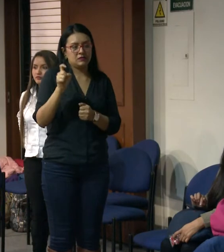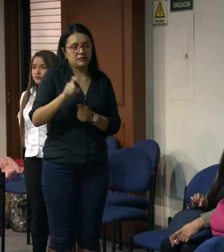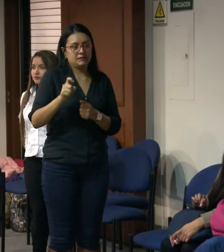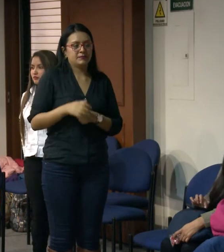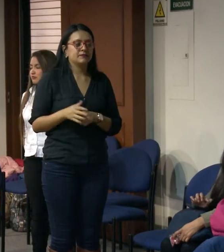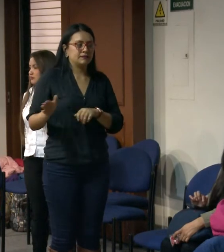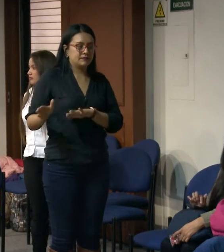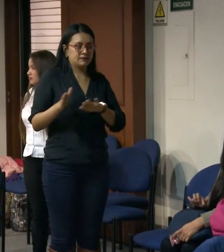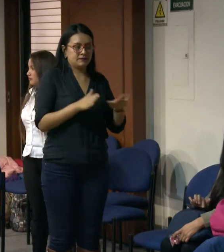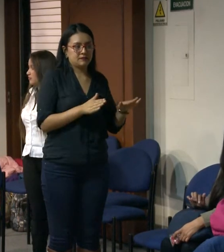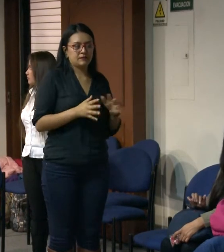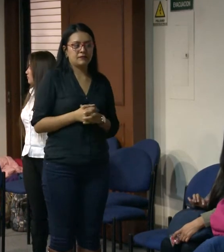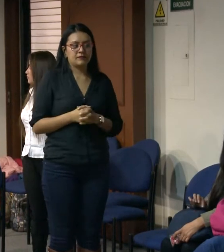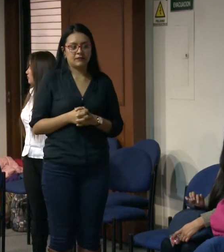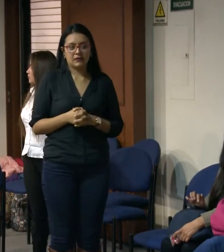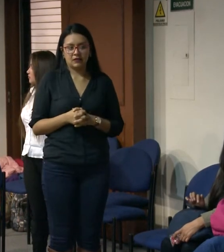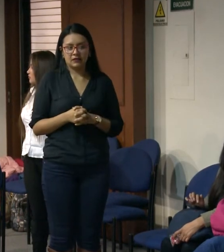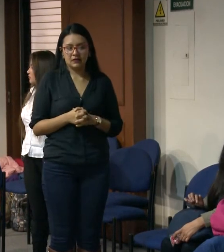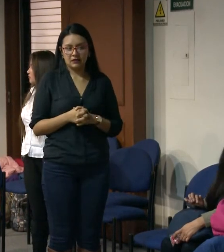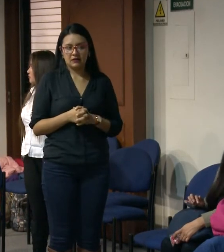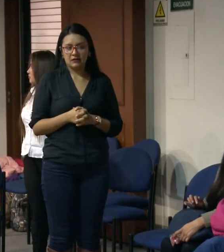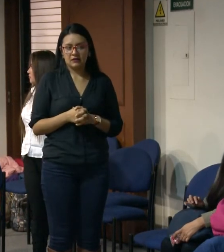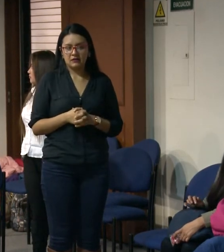A continuación le damos paso a la tercera.